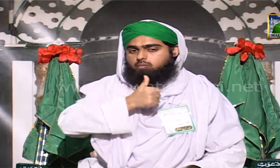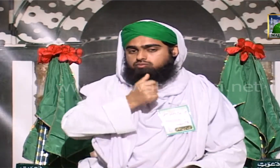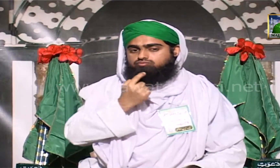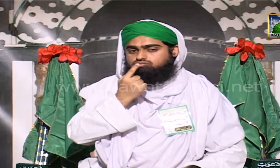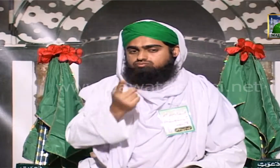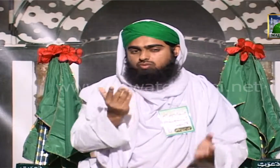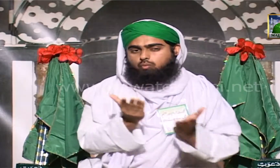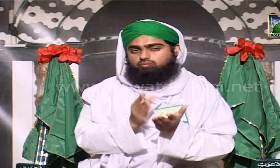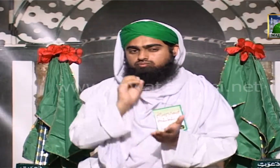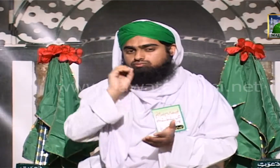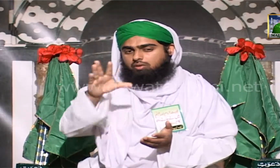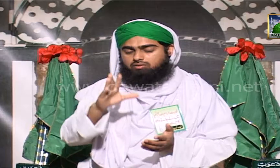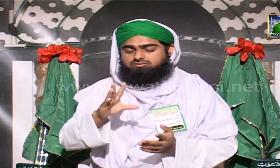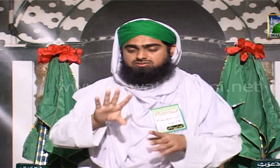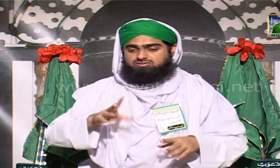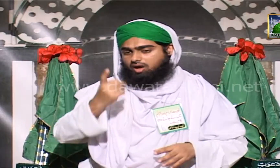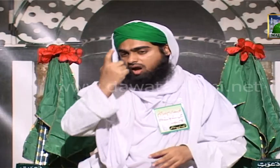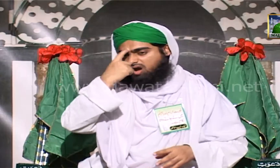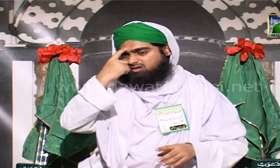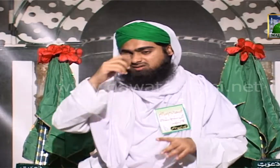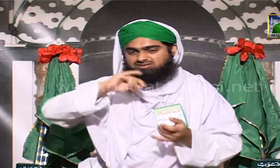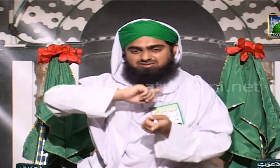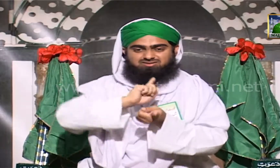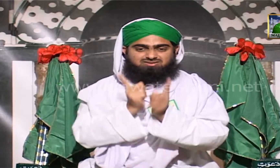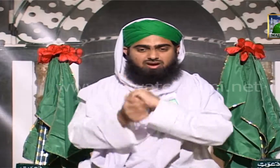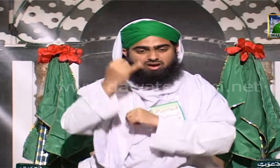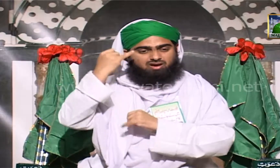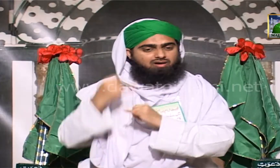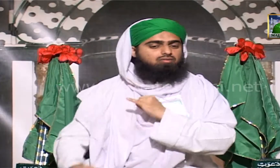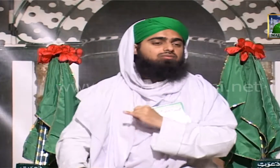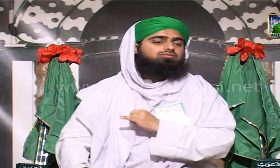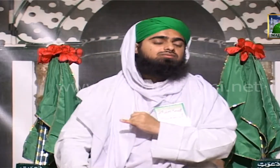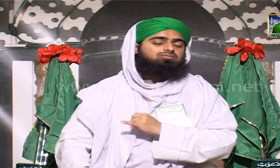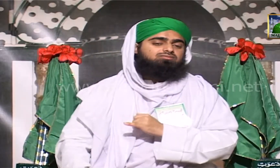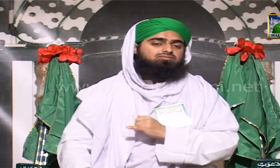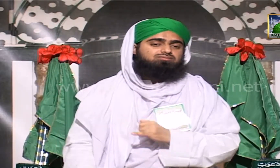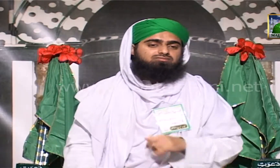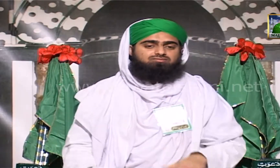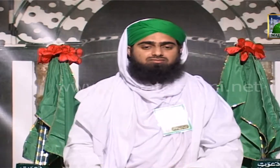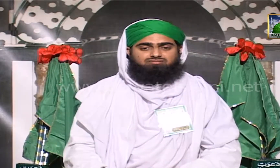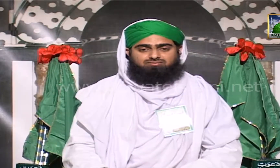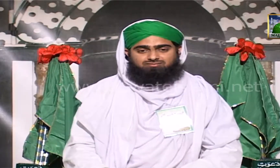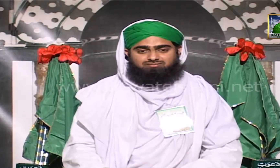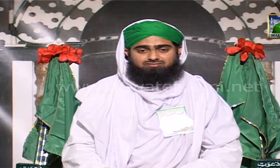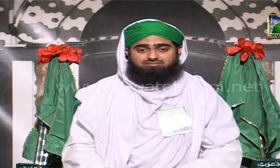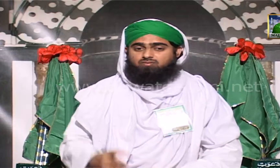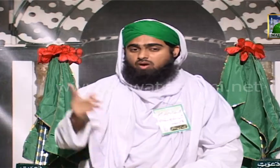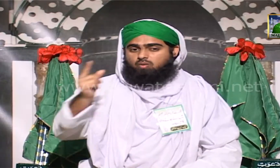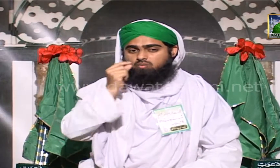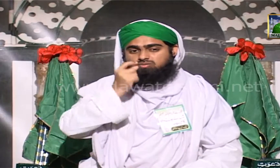تمہارا بیڑا غرق ہو سکتا ہے. کہ جریج جیسے ولی کی بھی ماں کی بددعا کی وجہ سے یہ